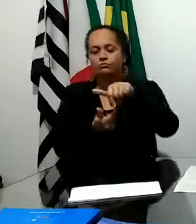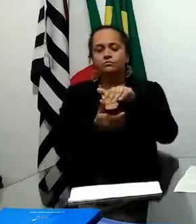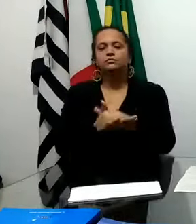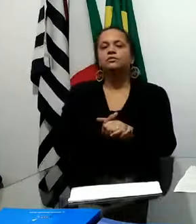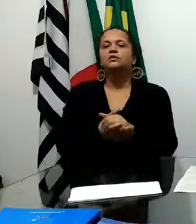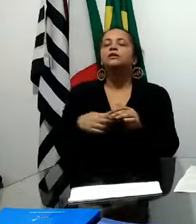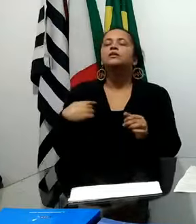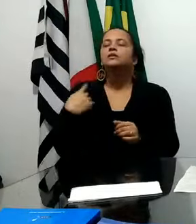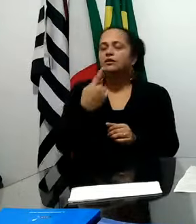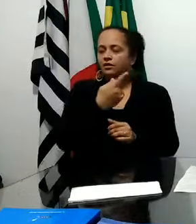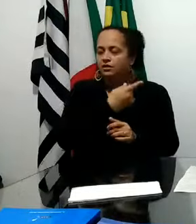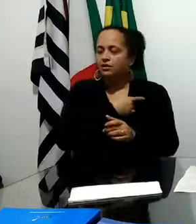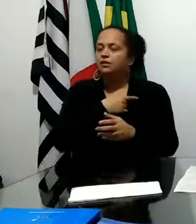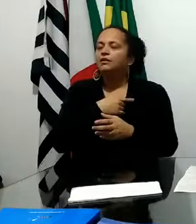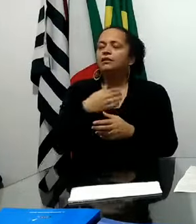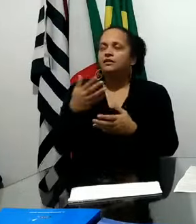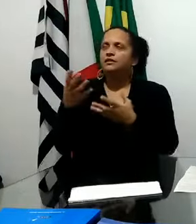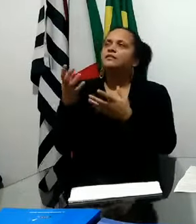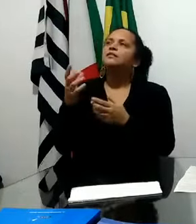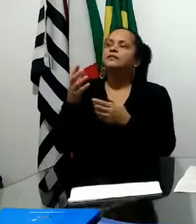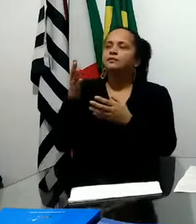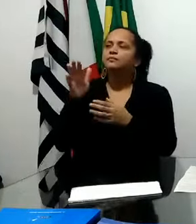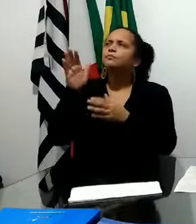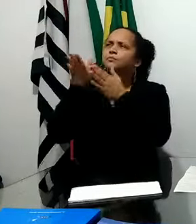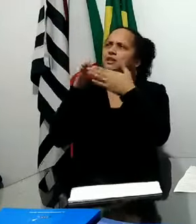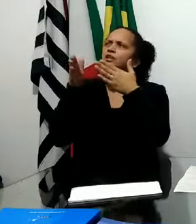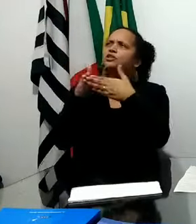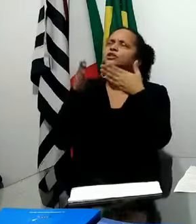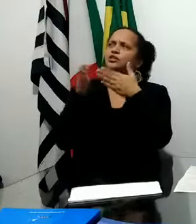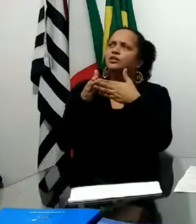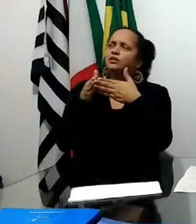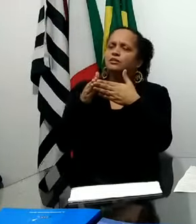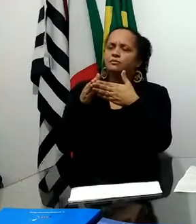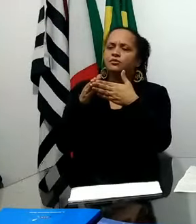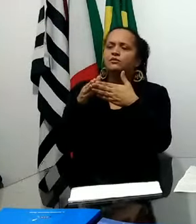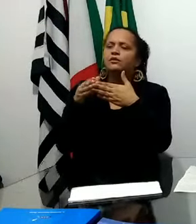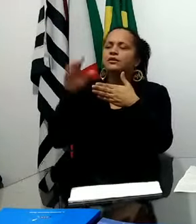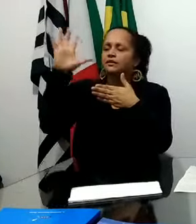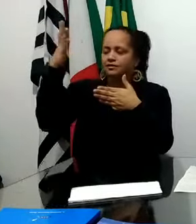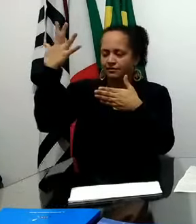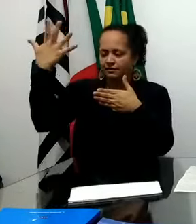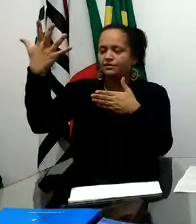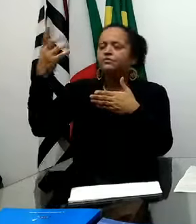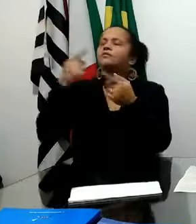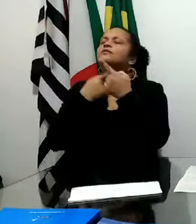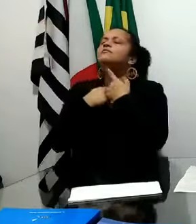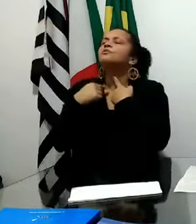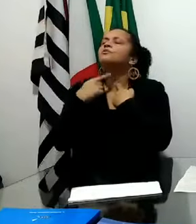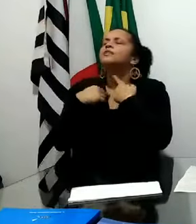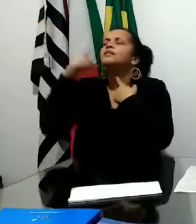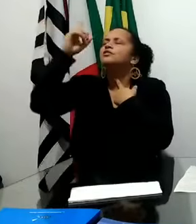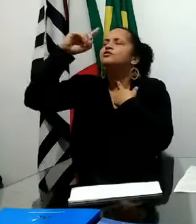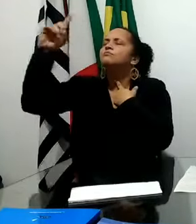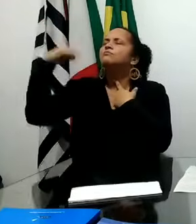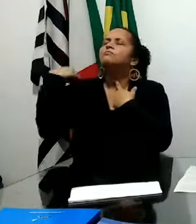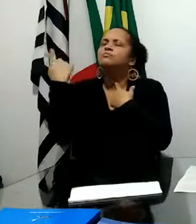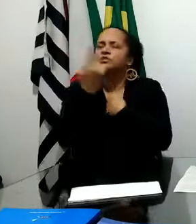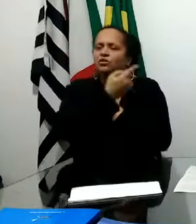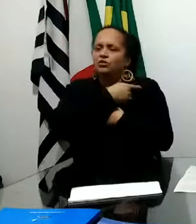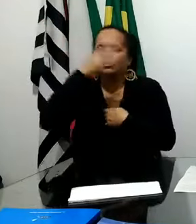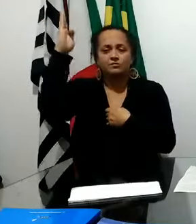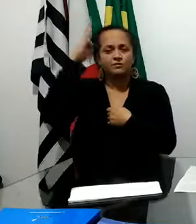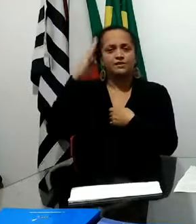a existência nesta noite, o cumprimento, Senhor, da tua vontade, do teu propósito sobre a nossa nação. Nós também oramos,